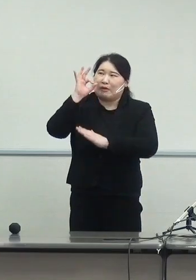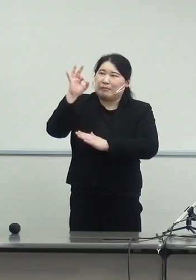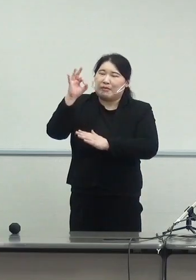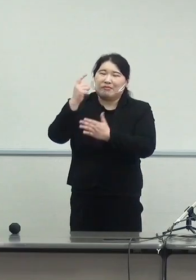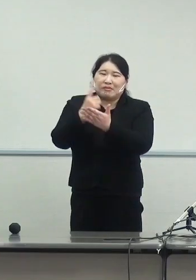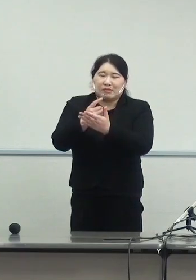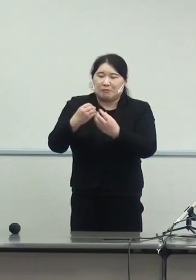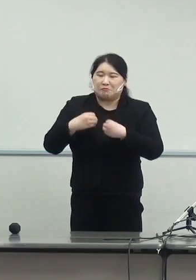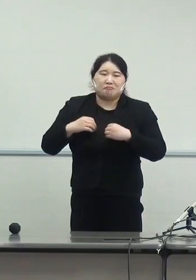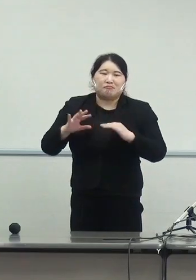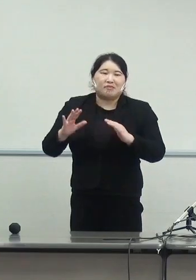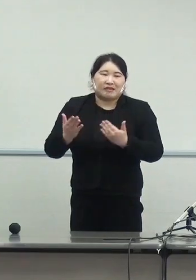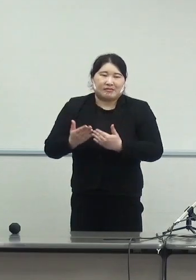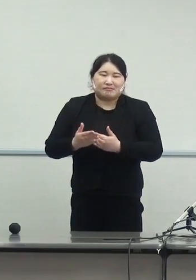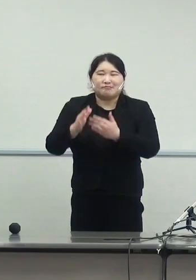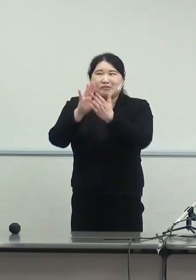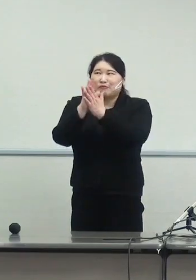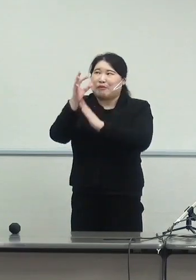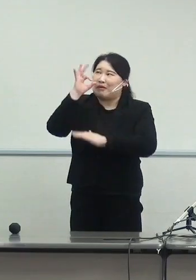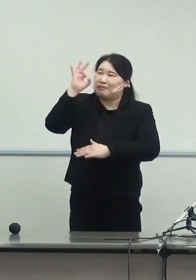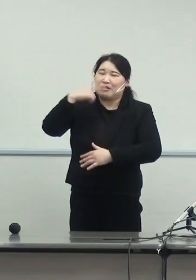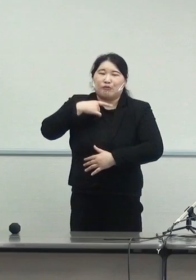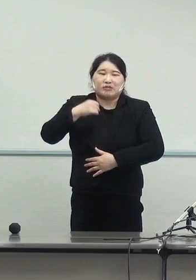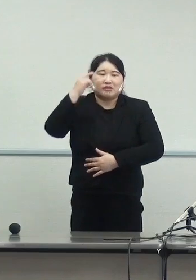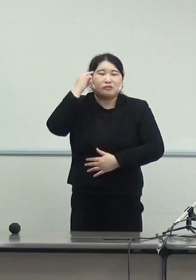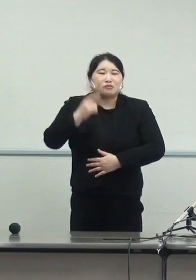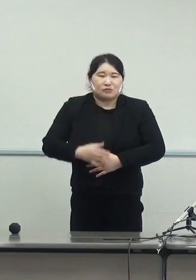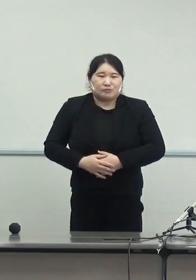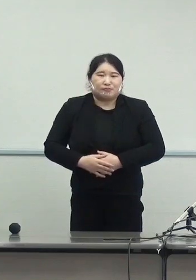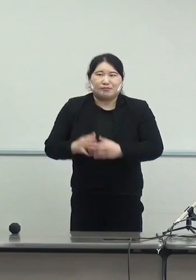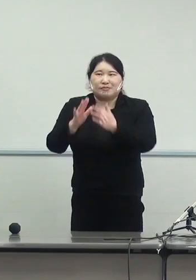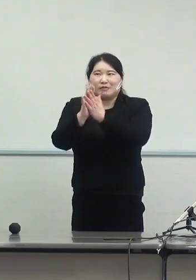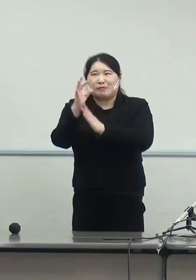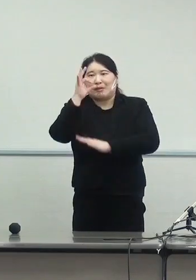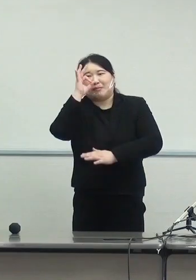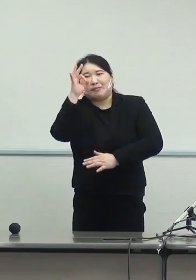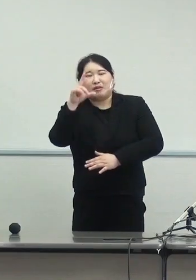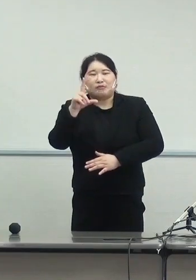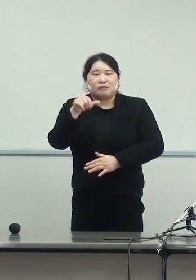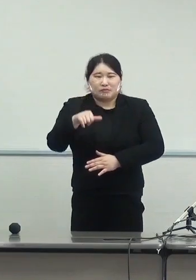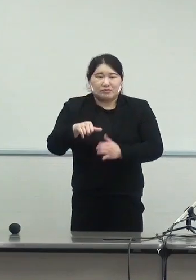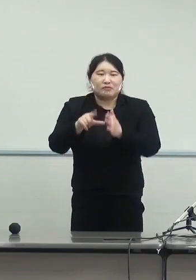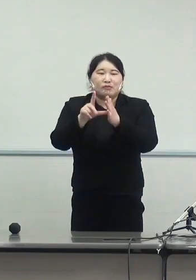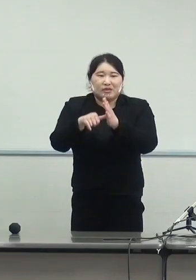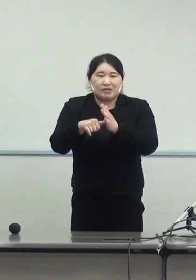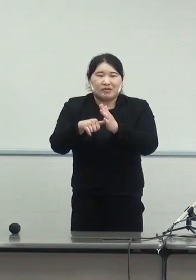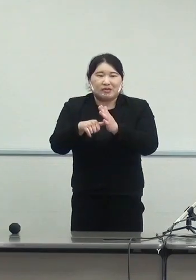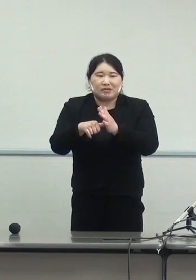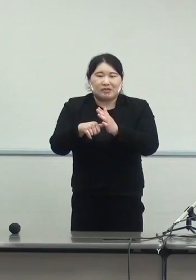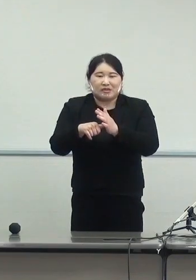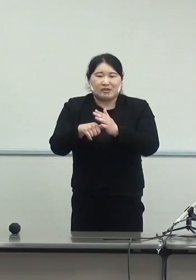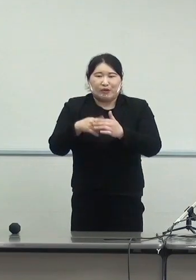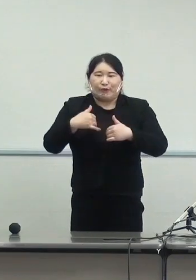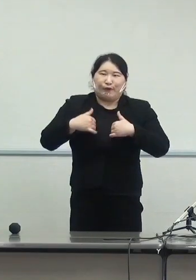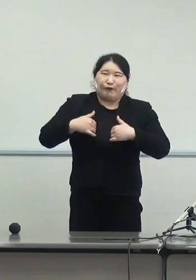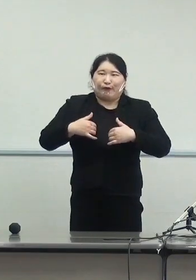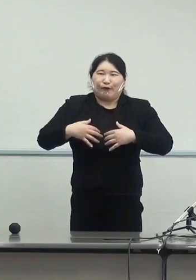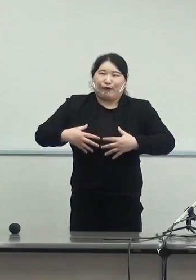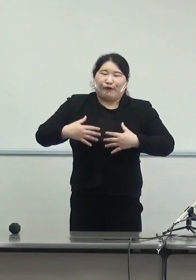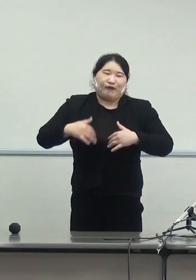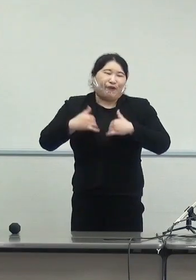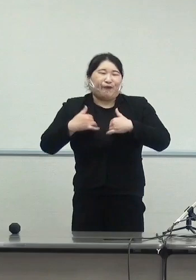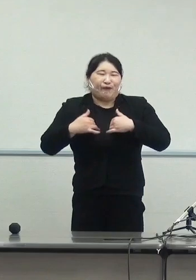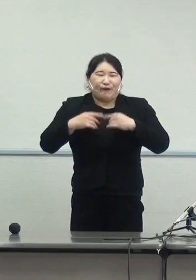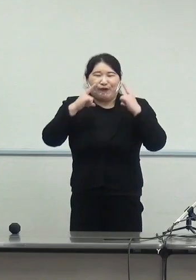然ありません。桜はめでていただきたいと思いますが、桜をめでる際に、少しこう気分が上気してマスクを取ってしまう